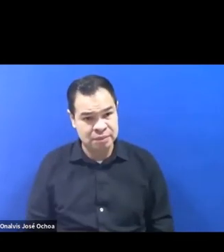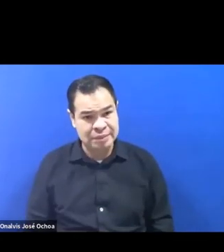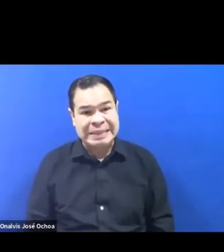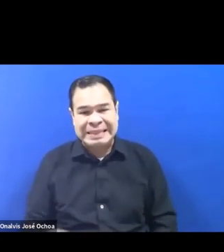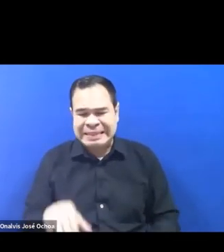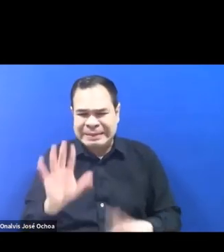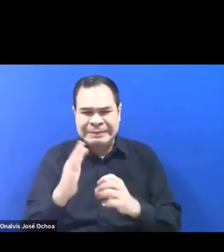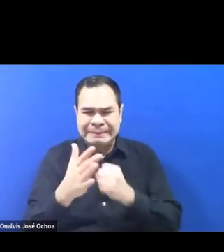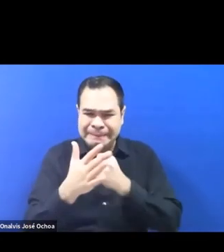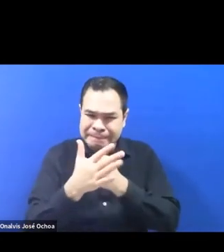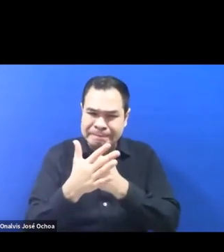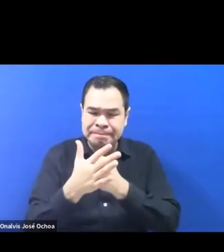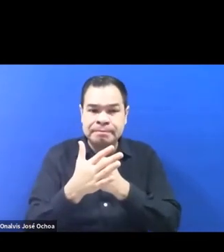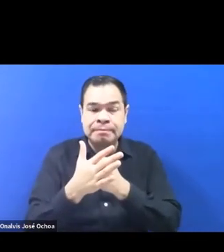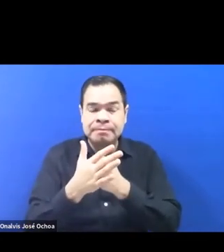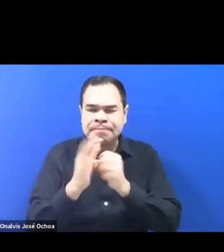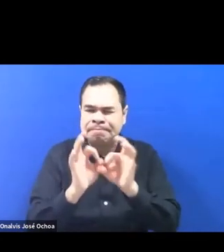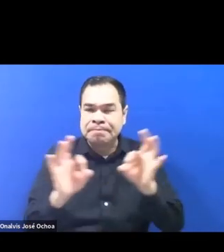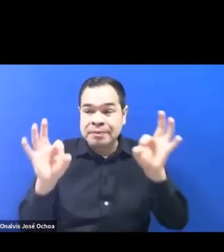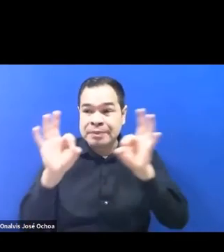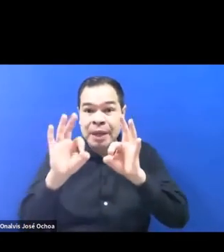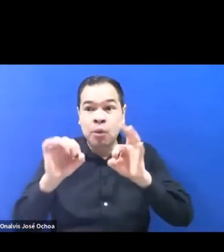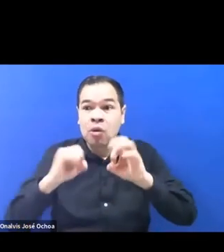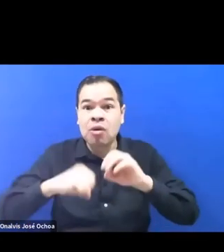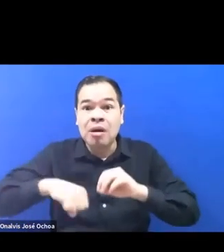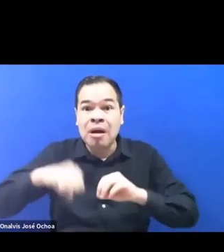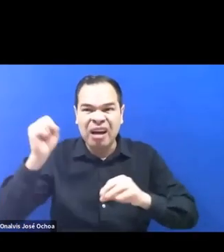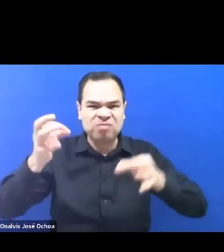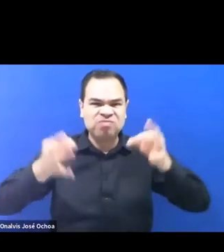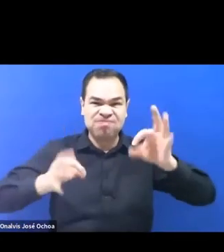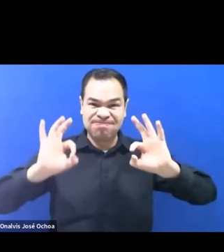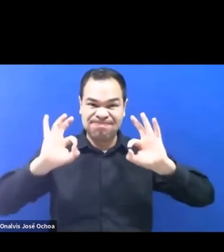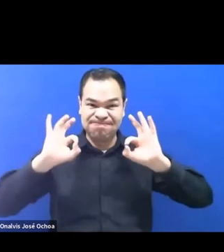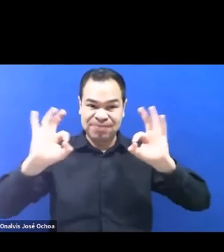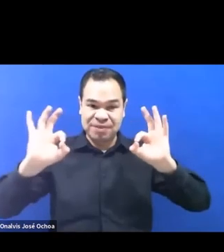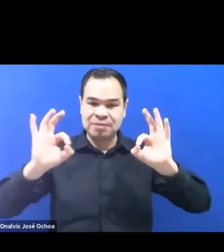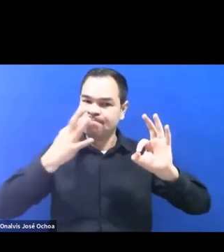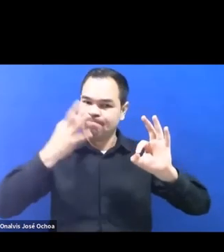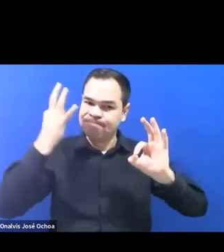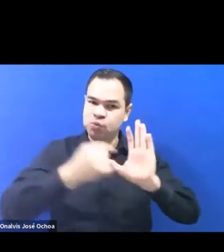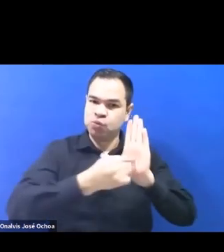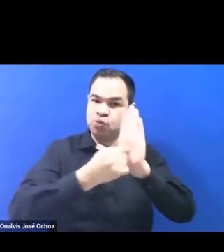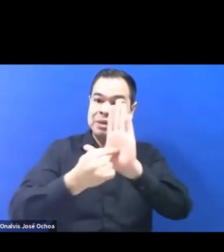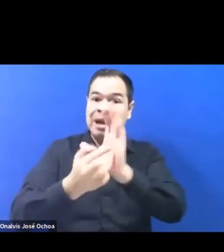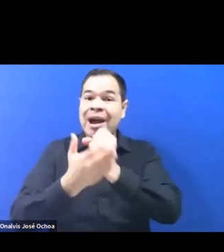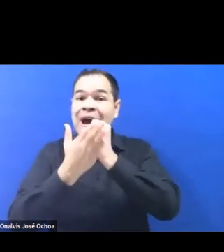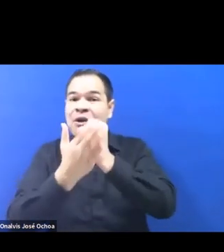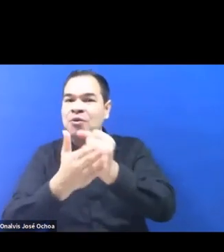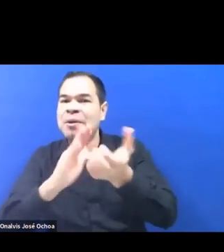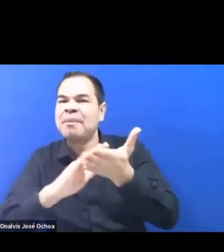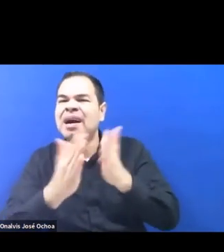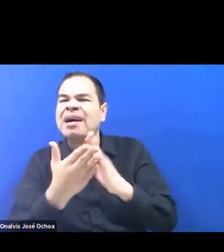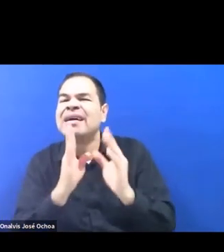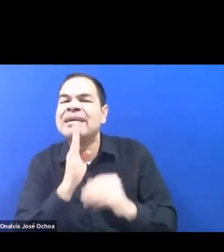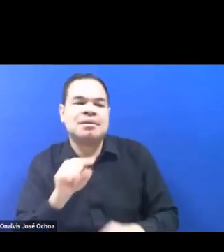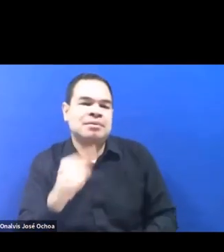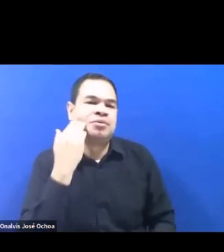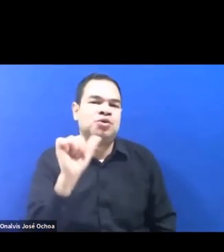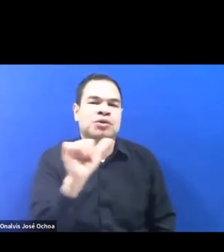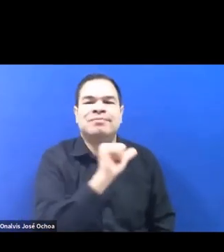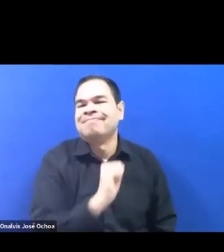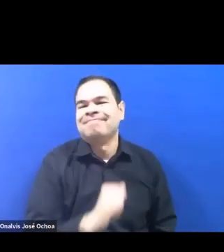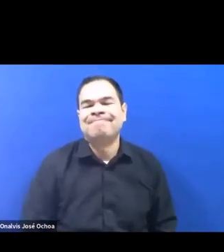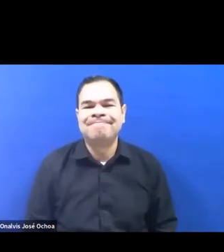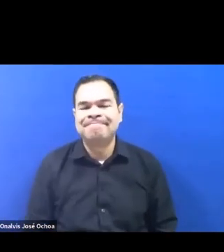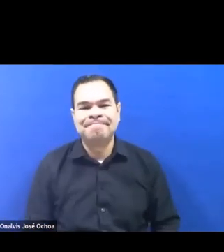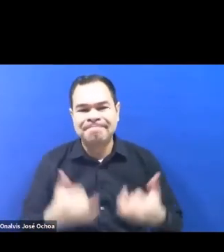constituiría sin duda un resultado importantísimo, tangible, de la paz para las mujeres. Cierro aquí entonces